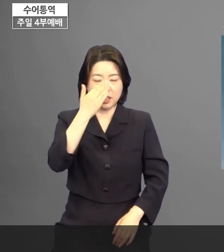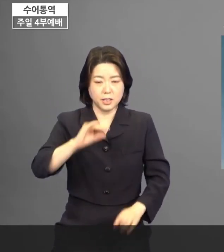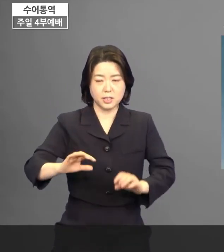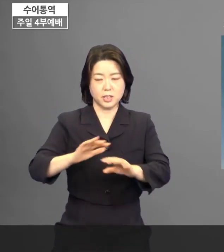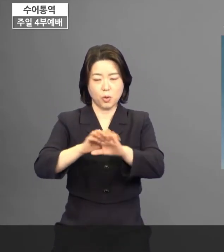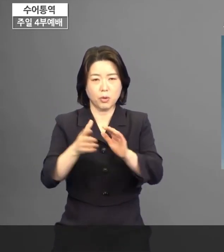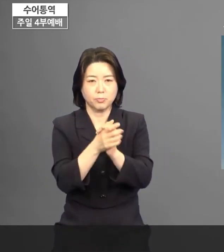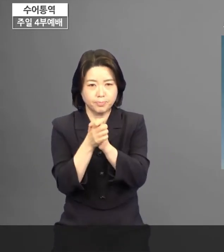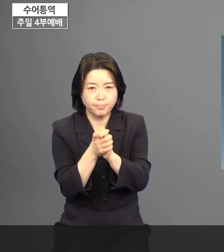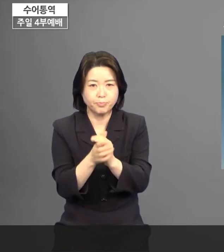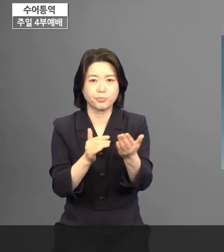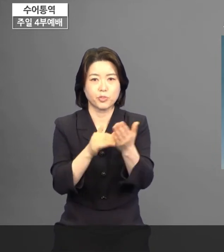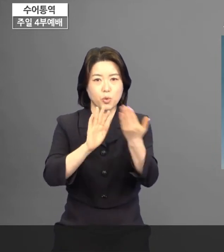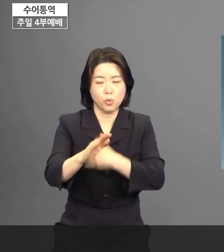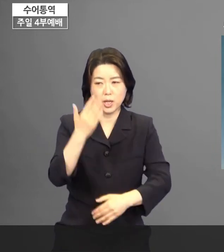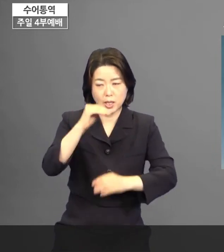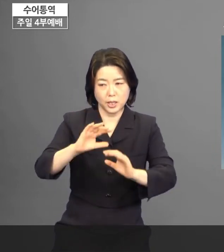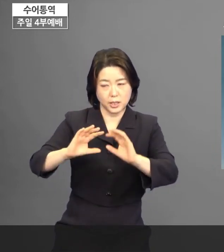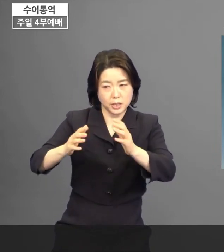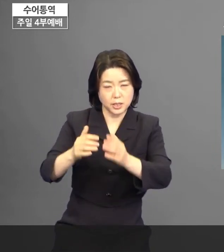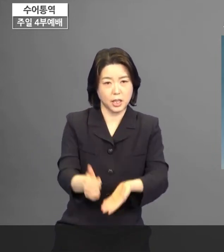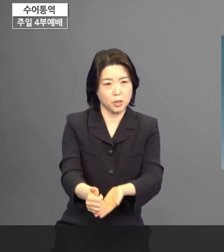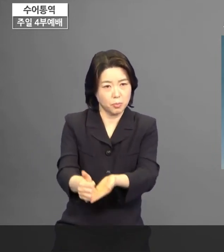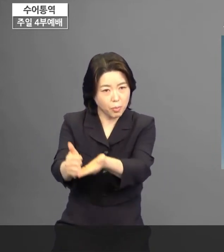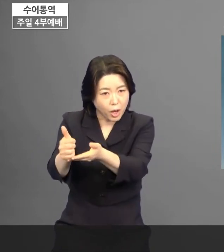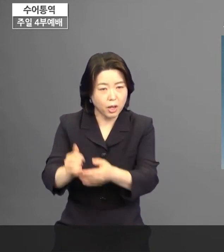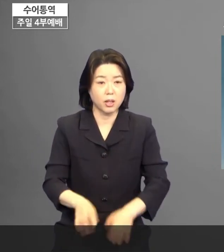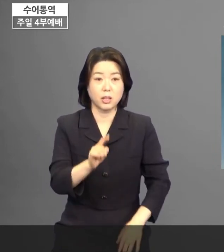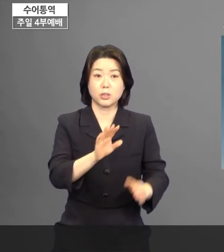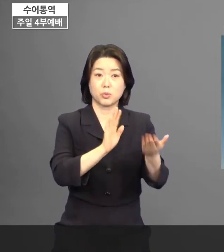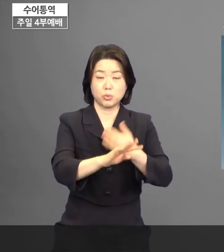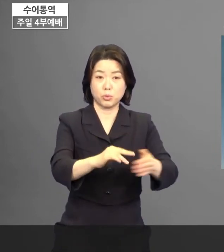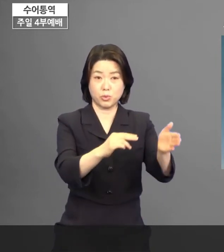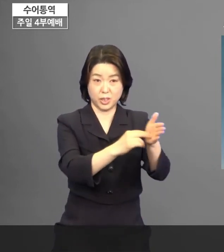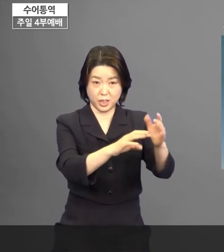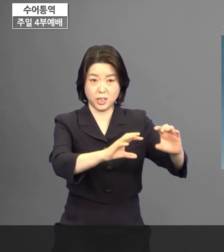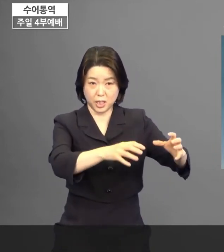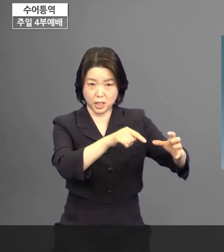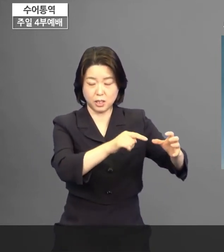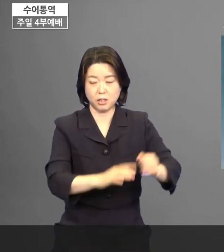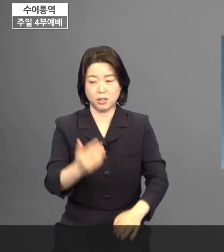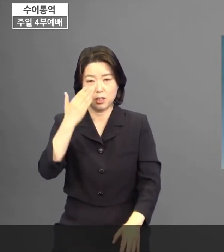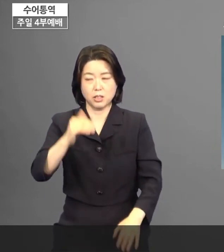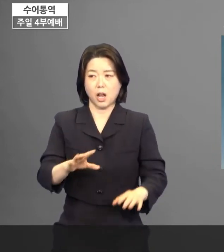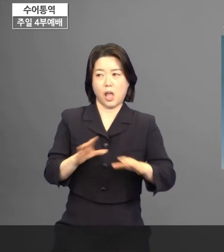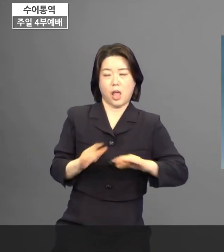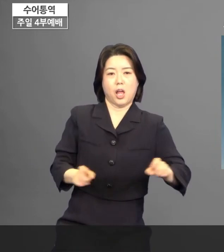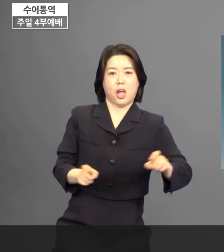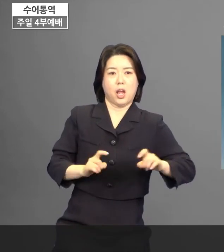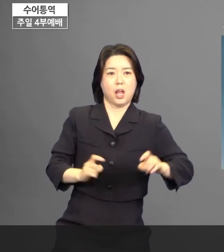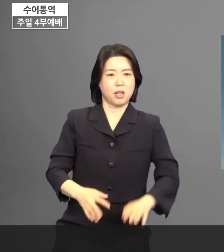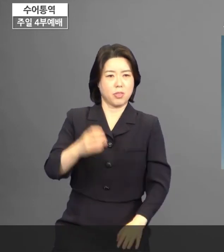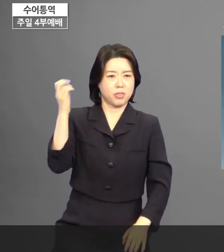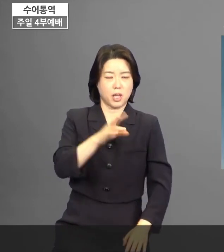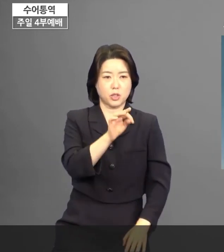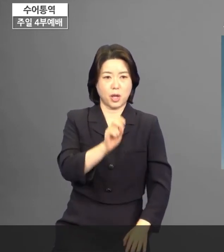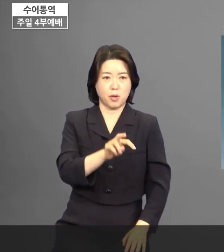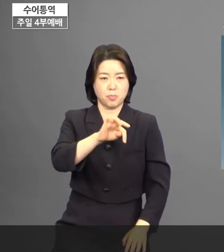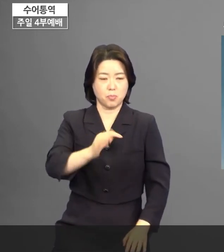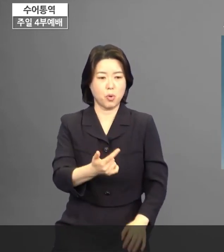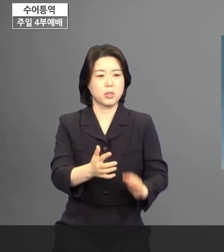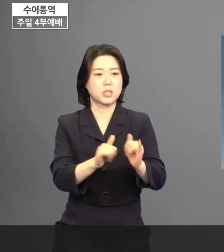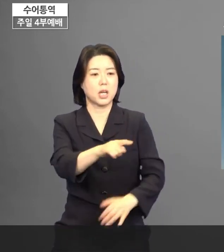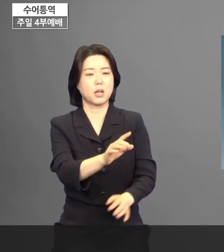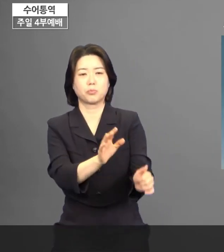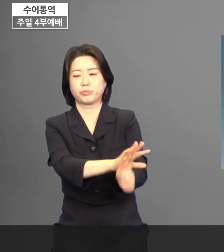화해한 뒤에 이스라엘을 섬겼다. 그 뒤로 시리아는 이스라엘이 두려워서 다시는 암몬